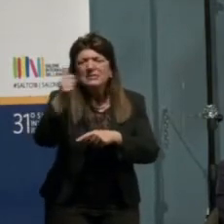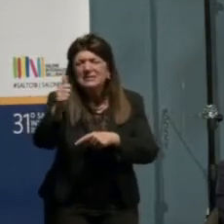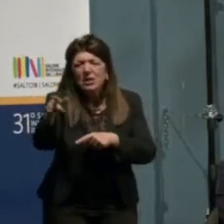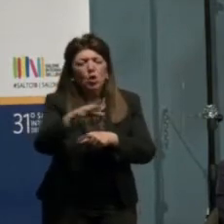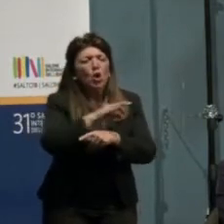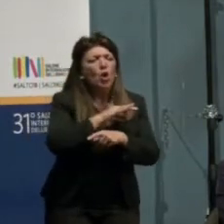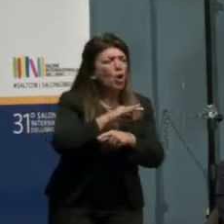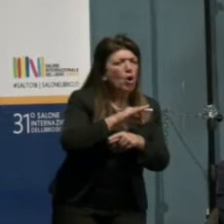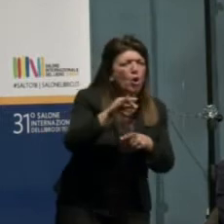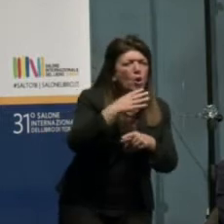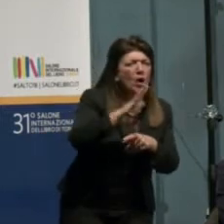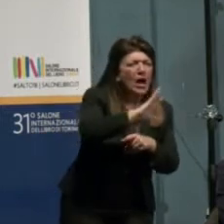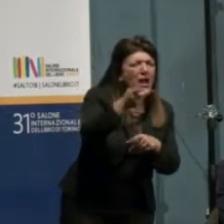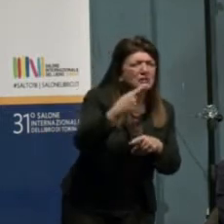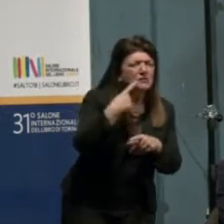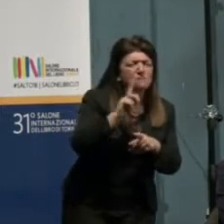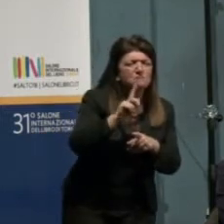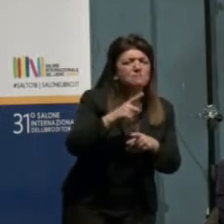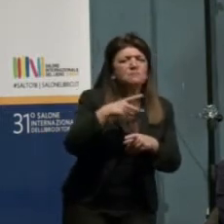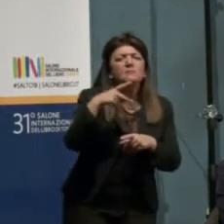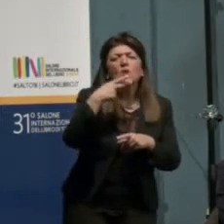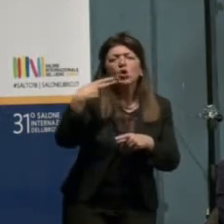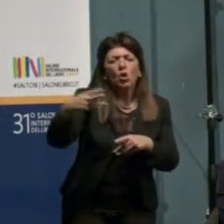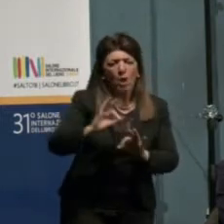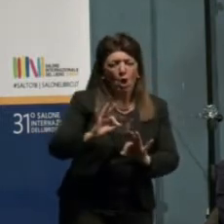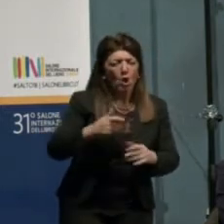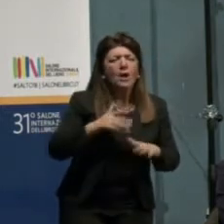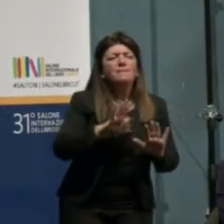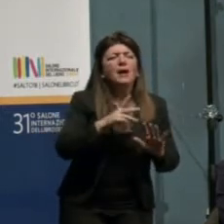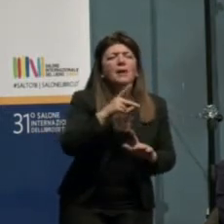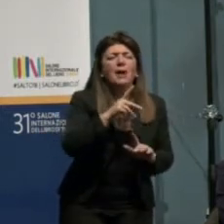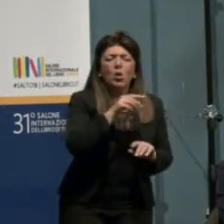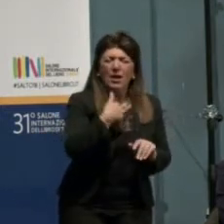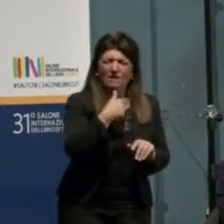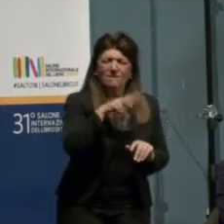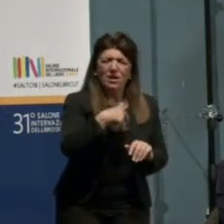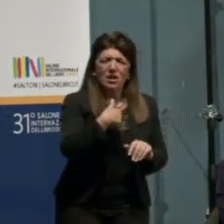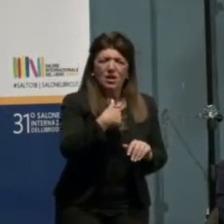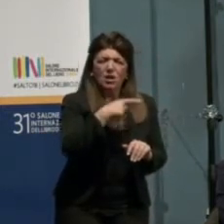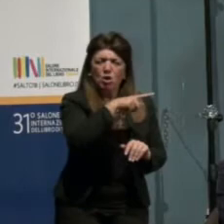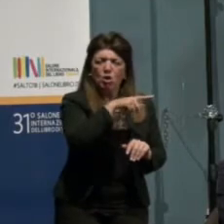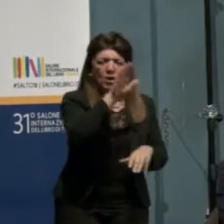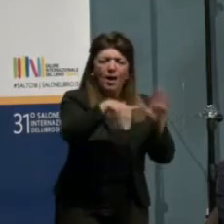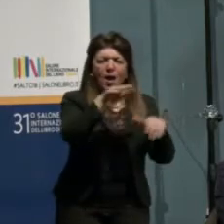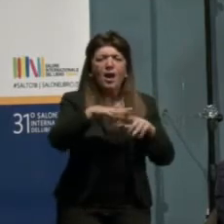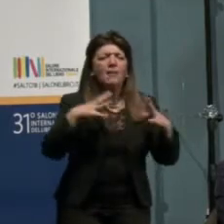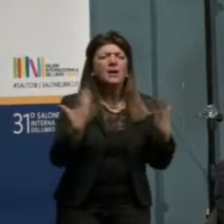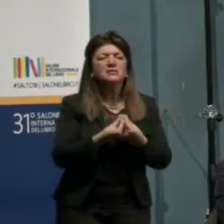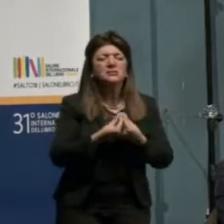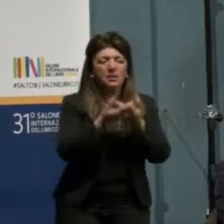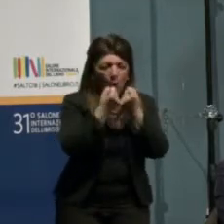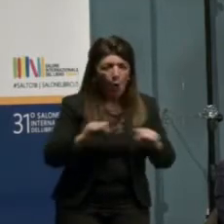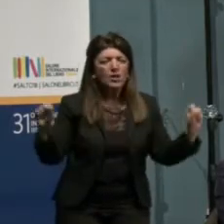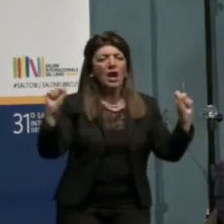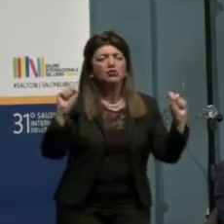nome del resto non li ha fatti paola non gli farò io ma è il caso invece di richiamare insieme al coraggio dell'investigazione il senso della